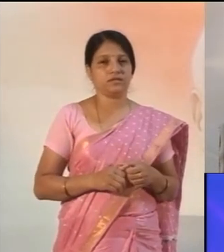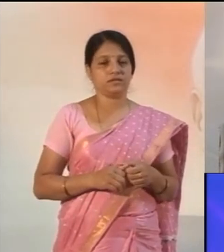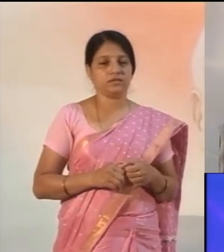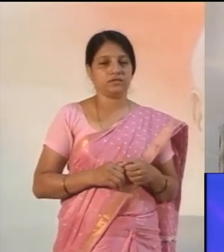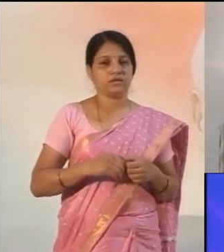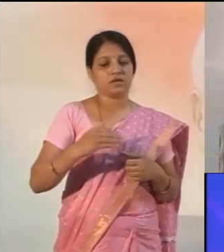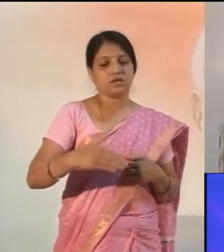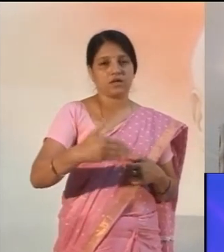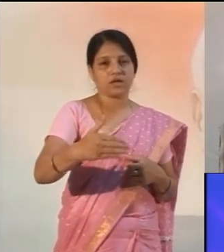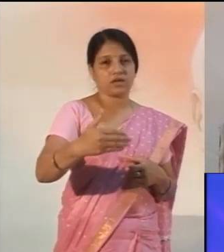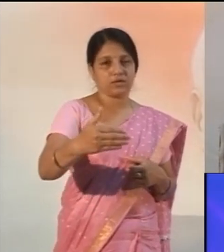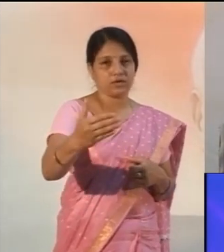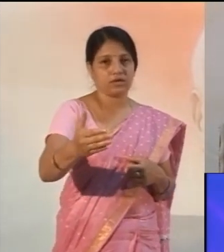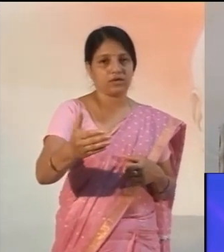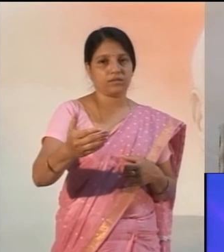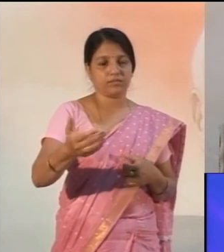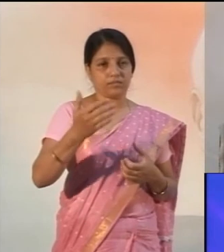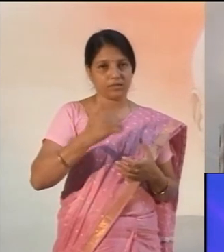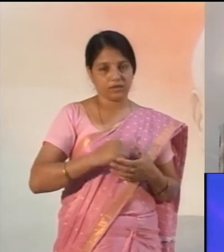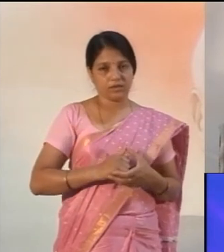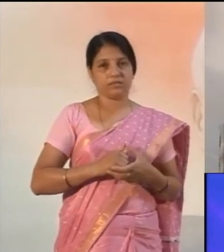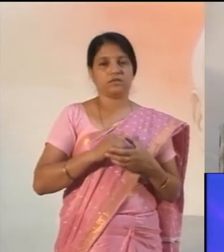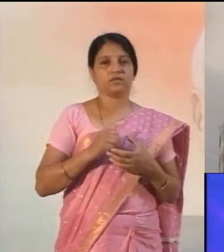आगे बढ़ने में मदद करते हैं।